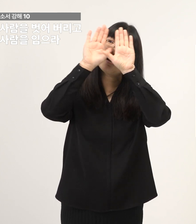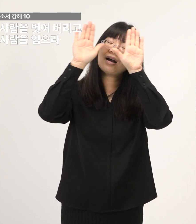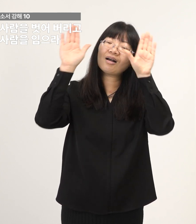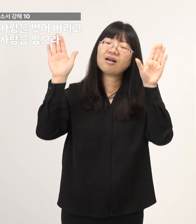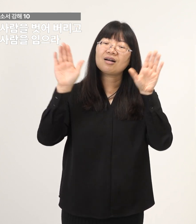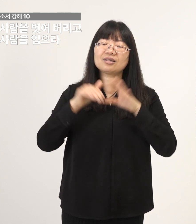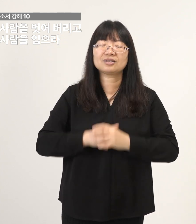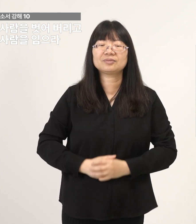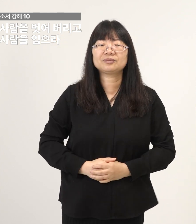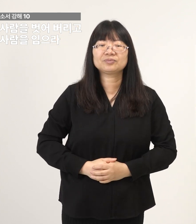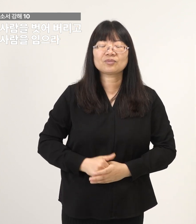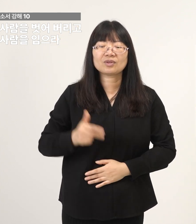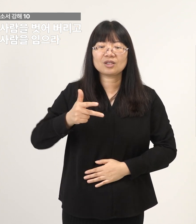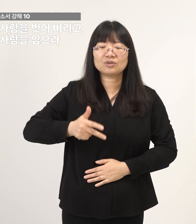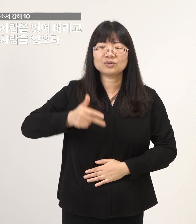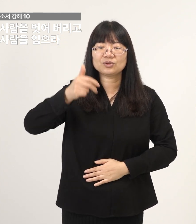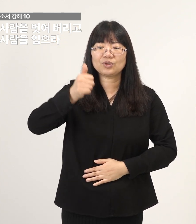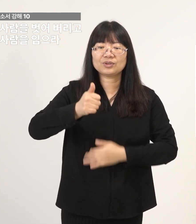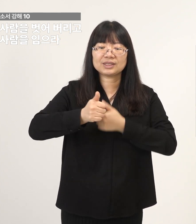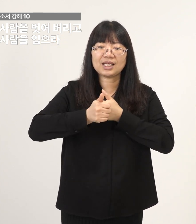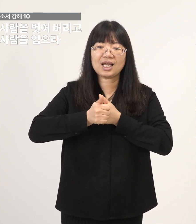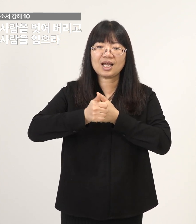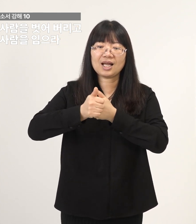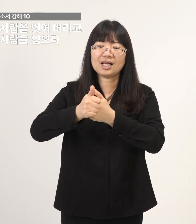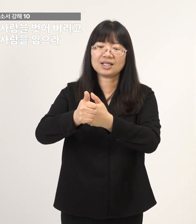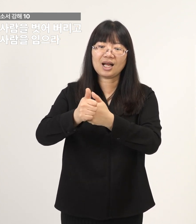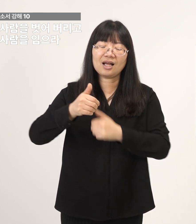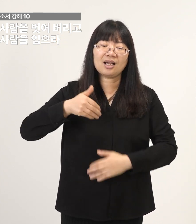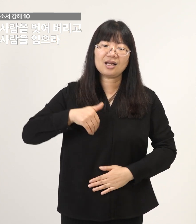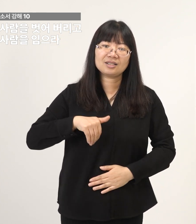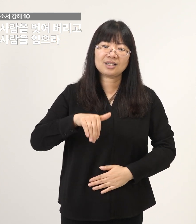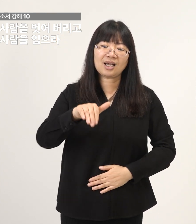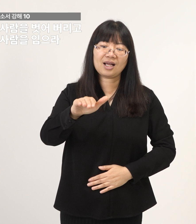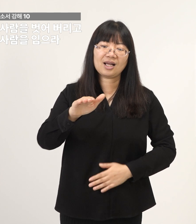하늘이로다. 주